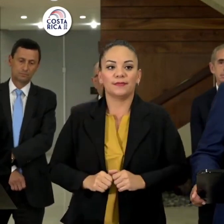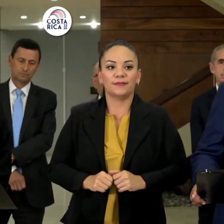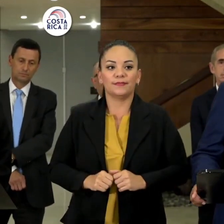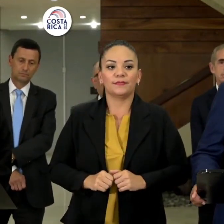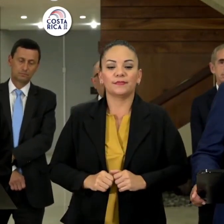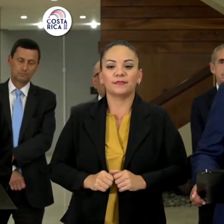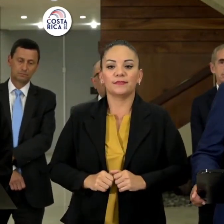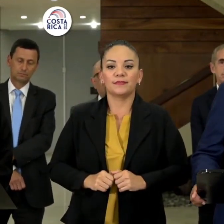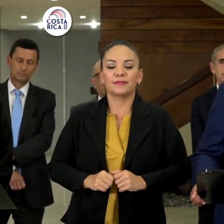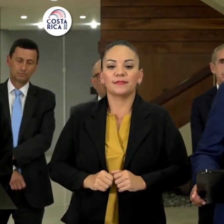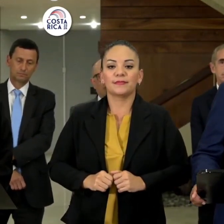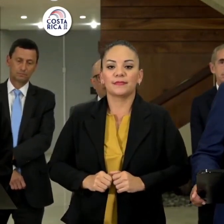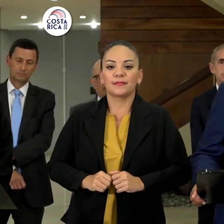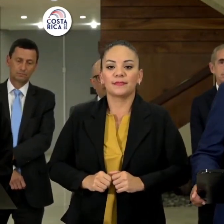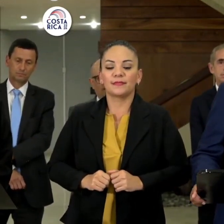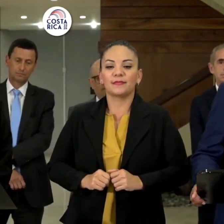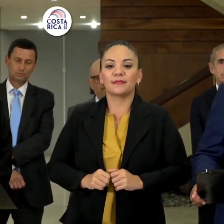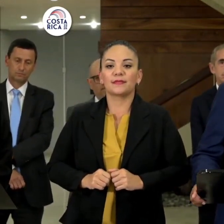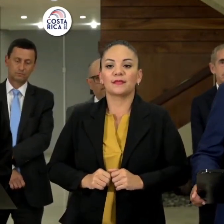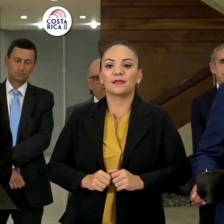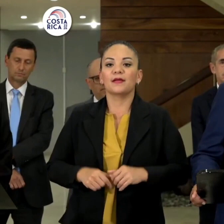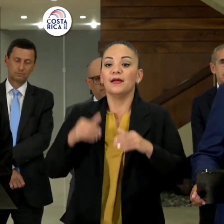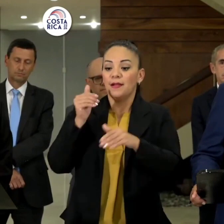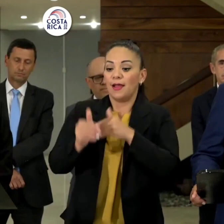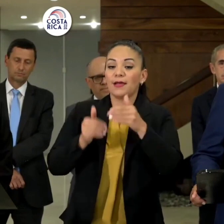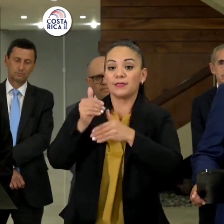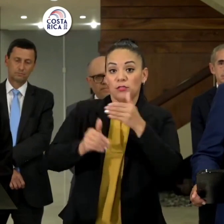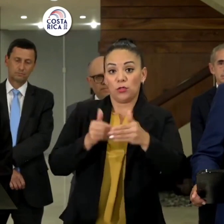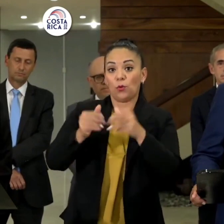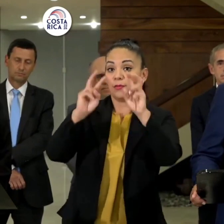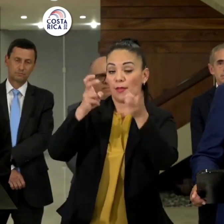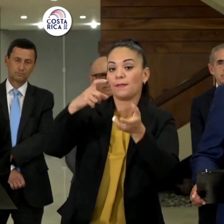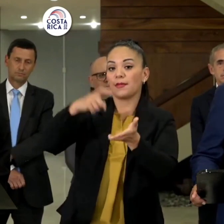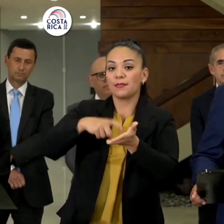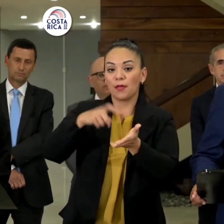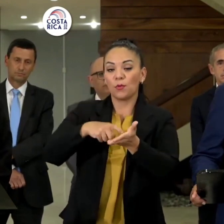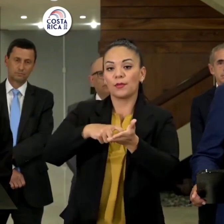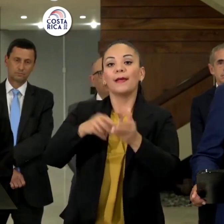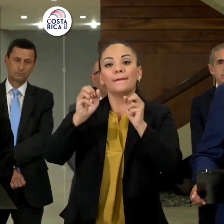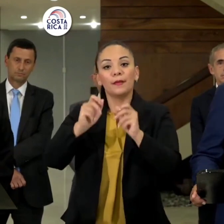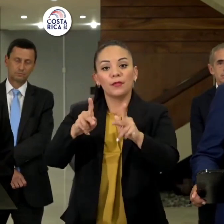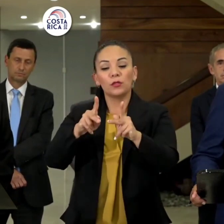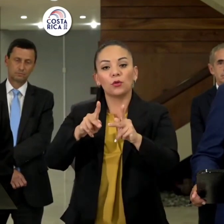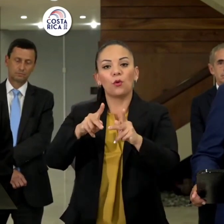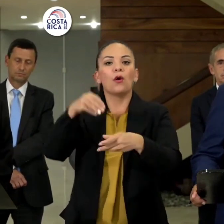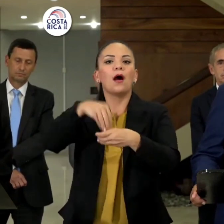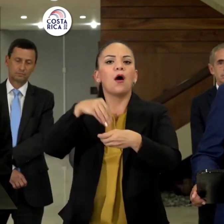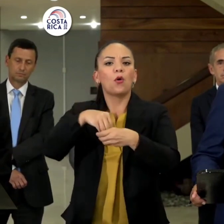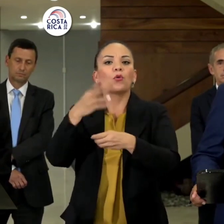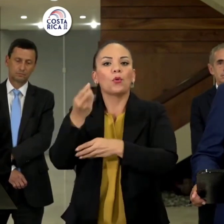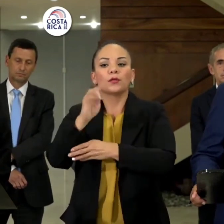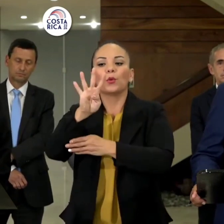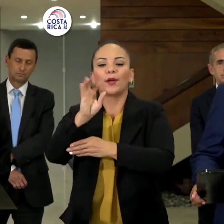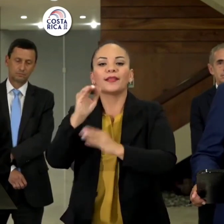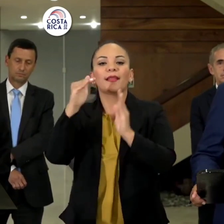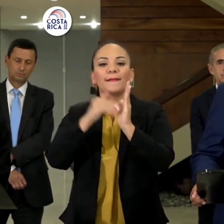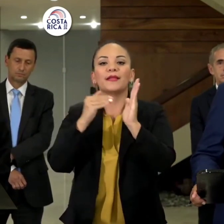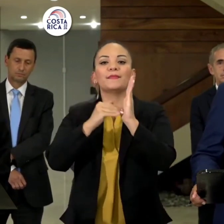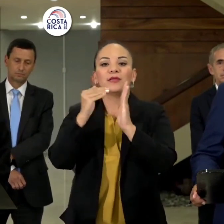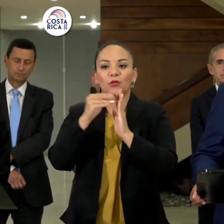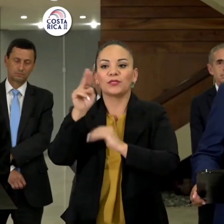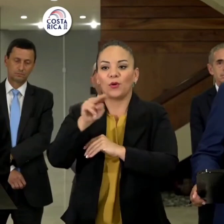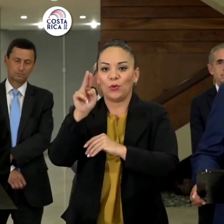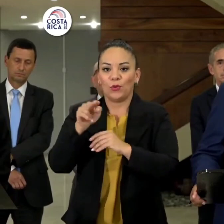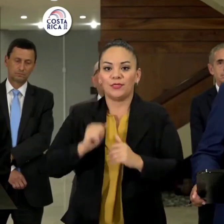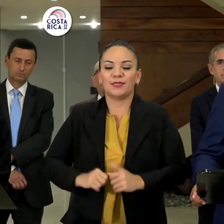El ejercicio de la gestión de la deuda ha permitido un ahorro de 40.000 millones de colones. Por lo